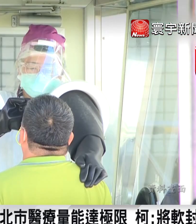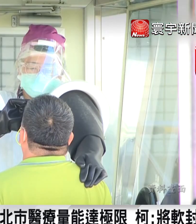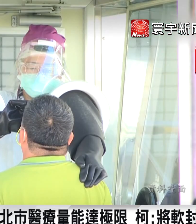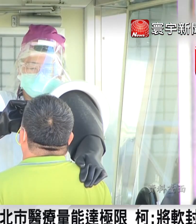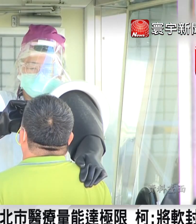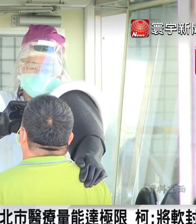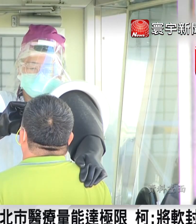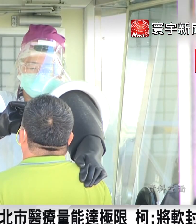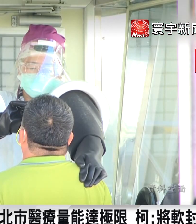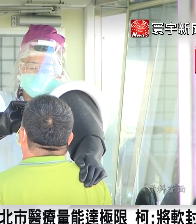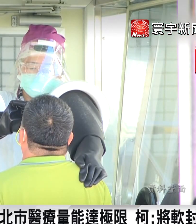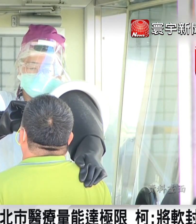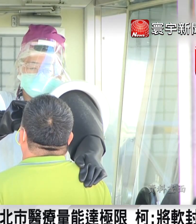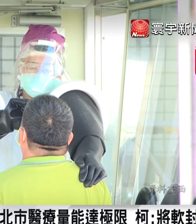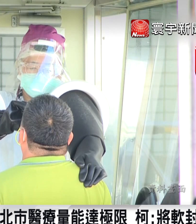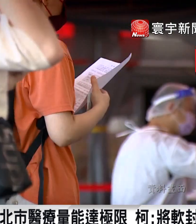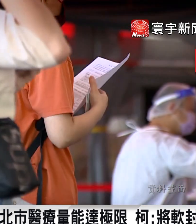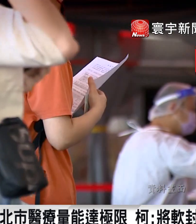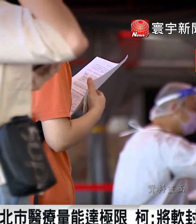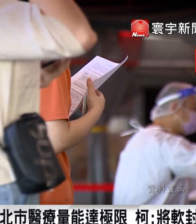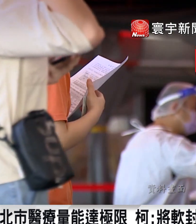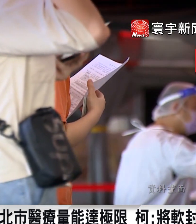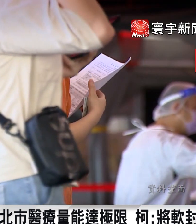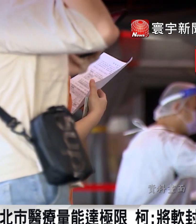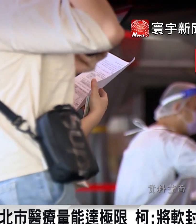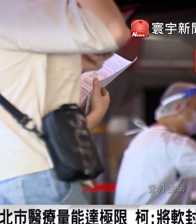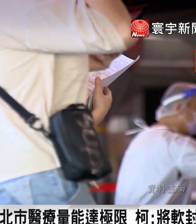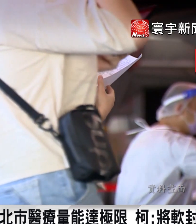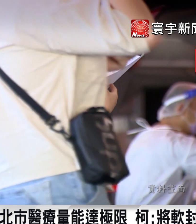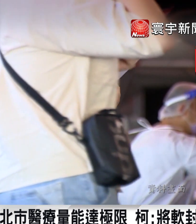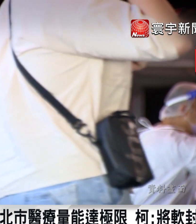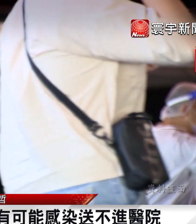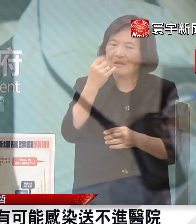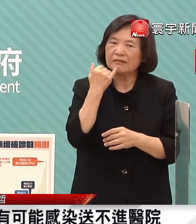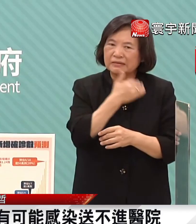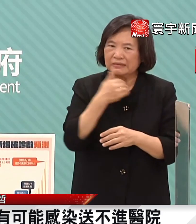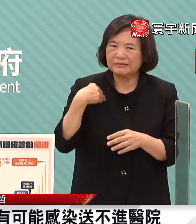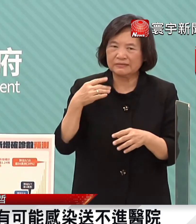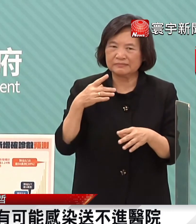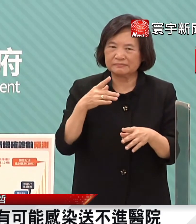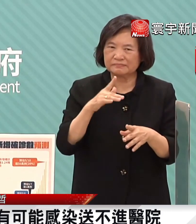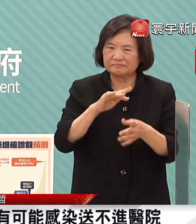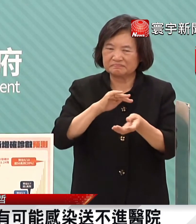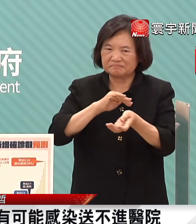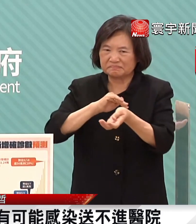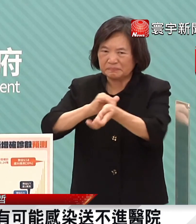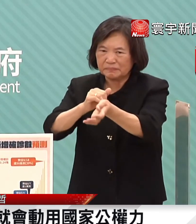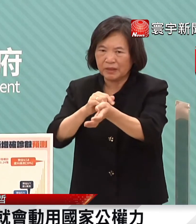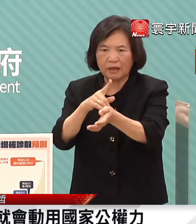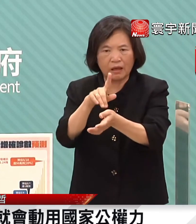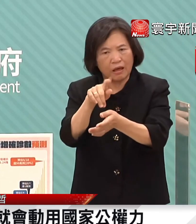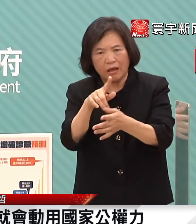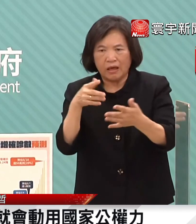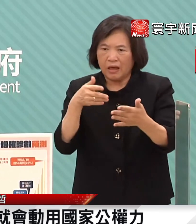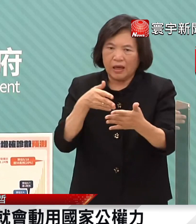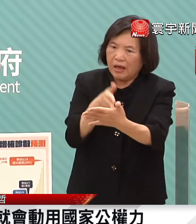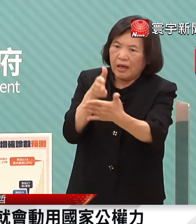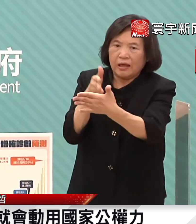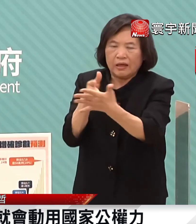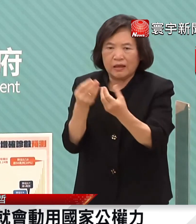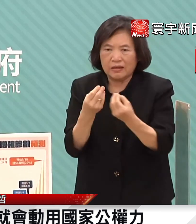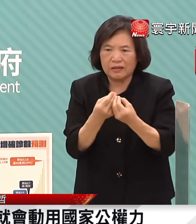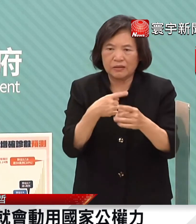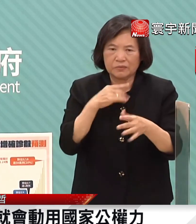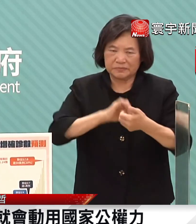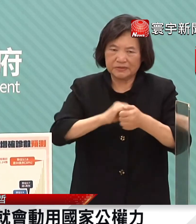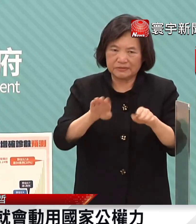决定北市会不会软性封城。 我发现说有可能感染送不进院，这时候我就会动用国家公权力了，就会压